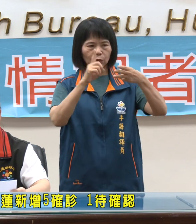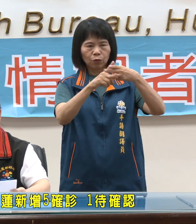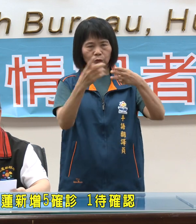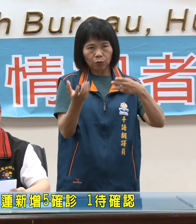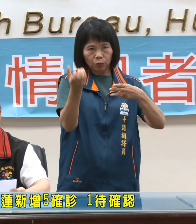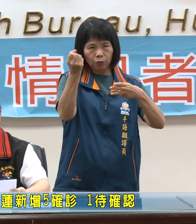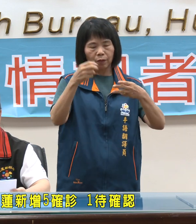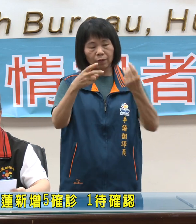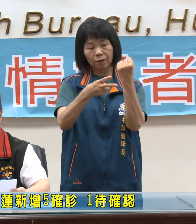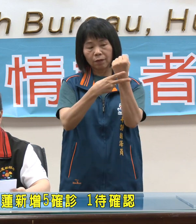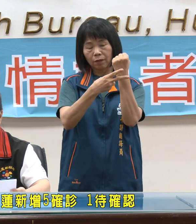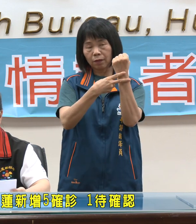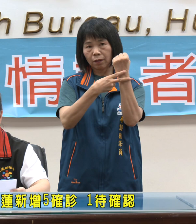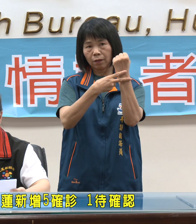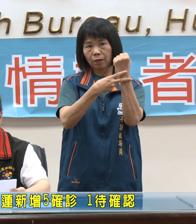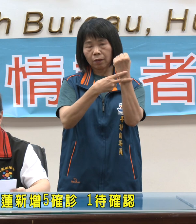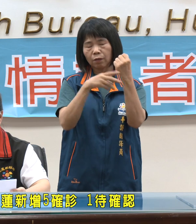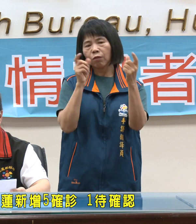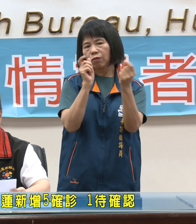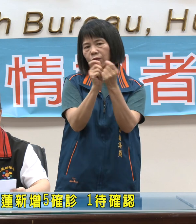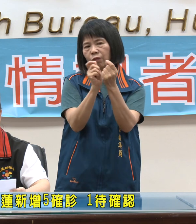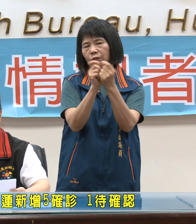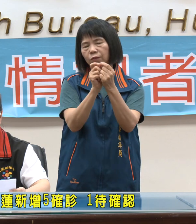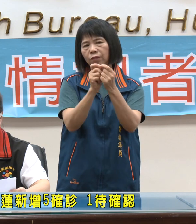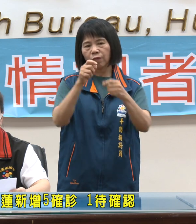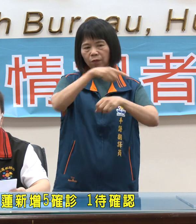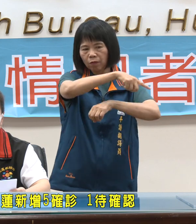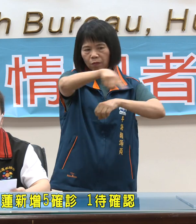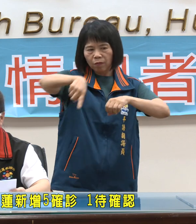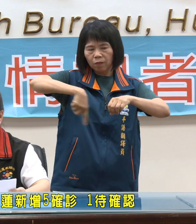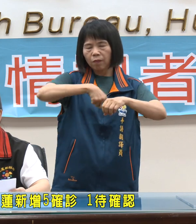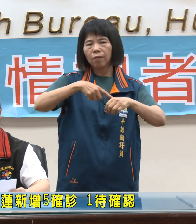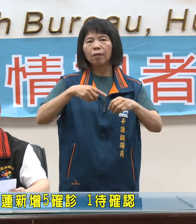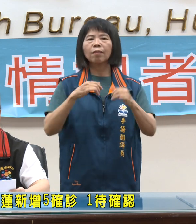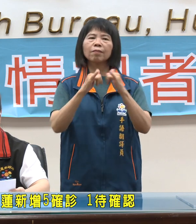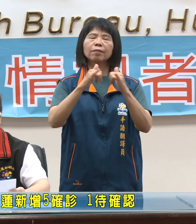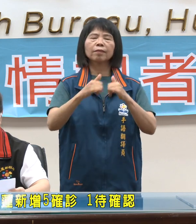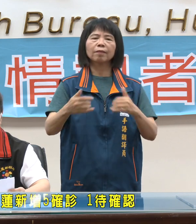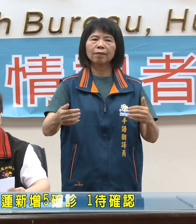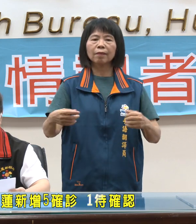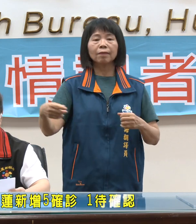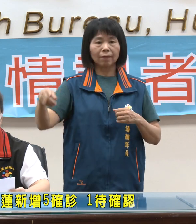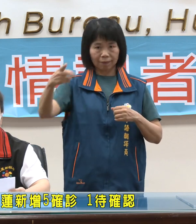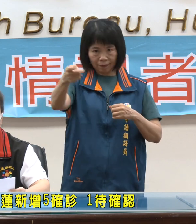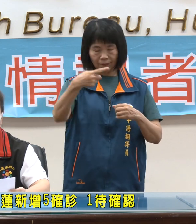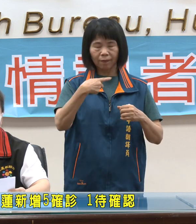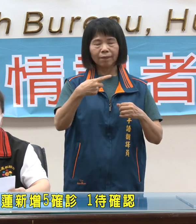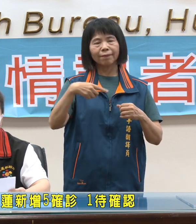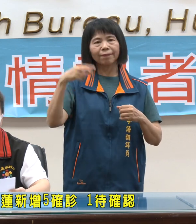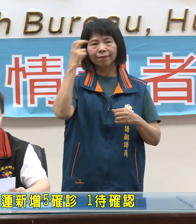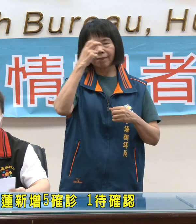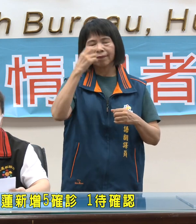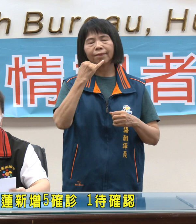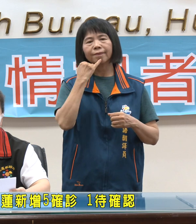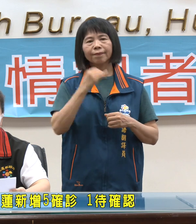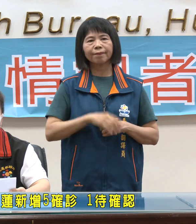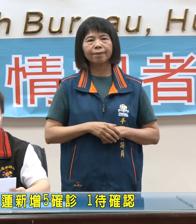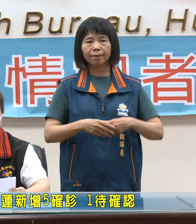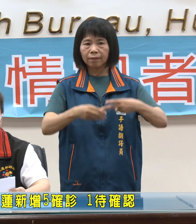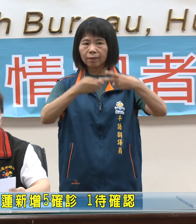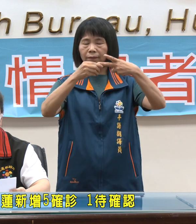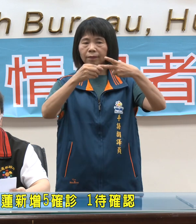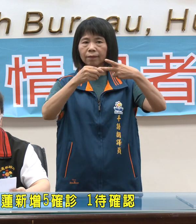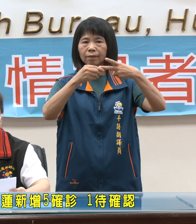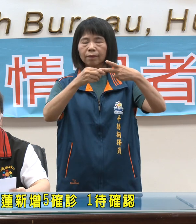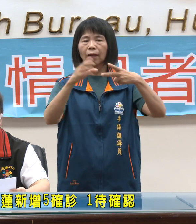里。主权里这附近周遭，请乡亲可以过来来这个筛检。第二个是源